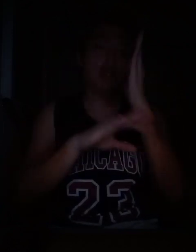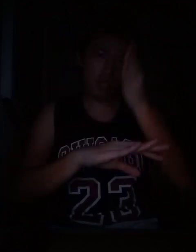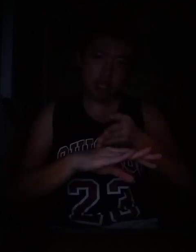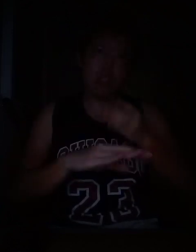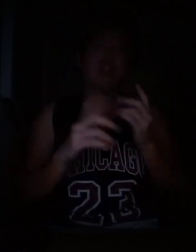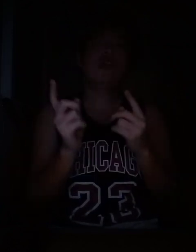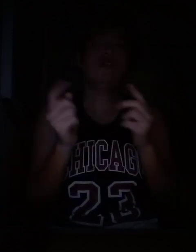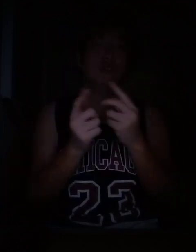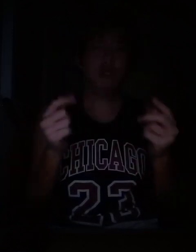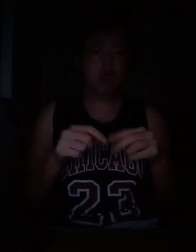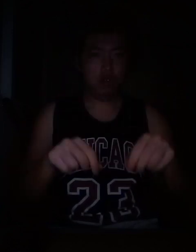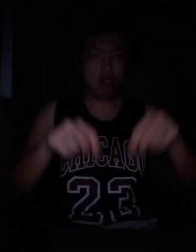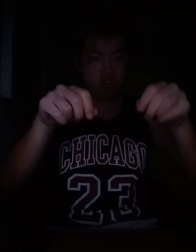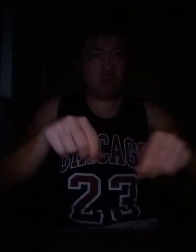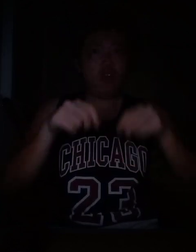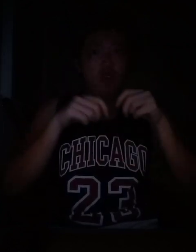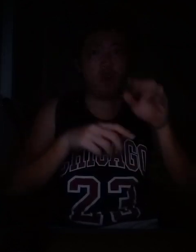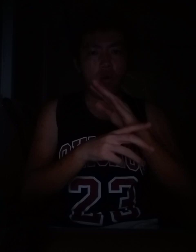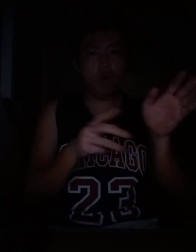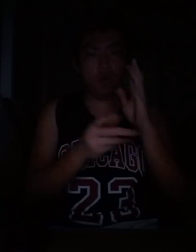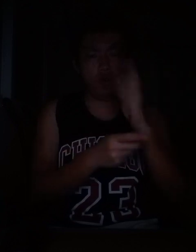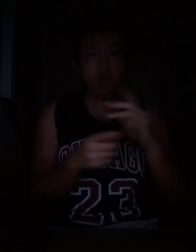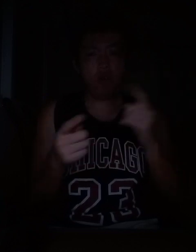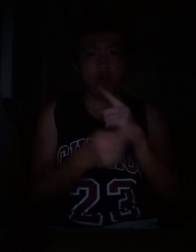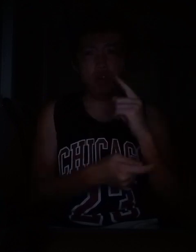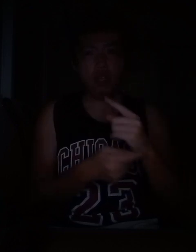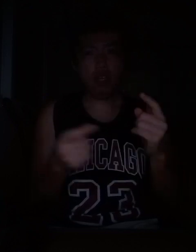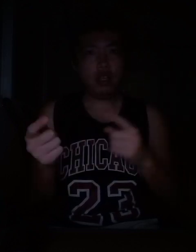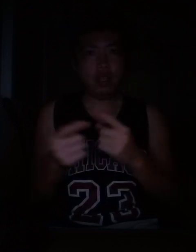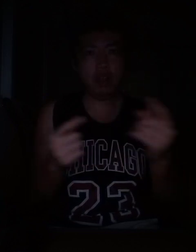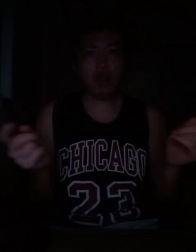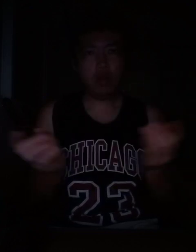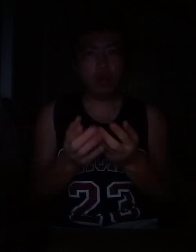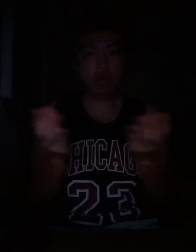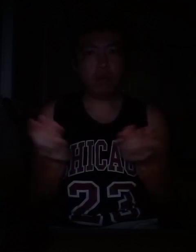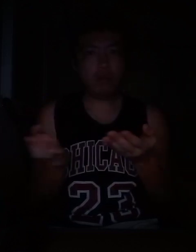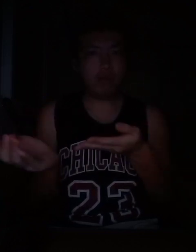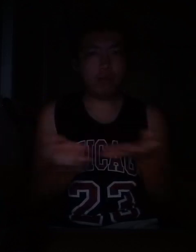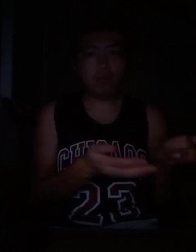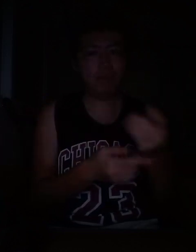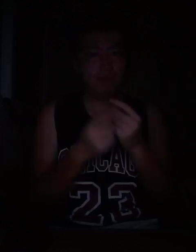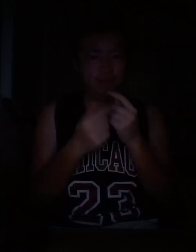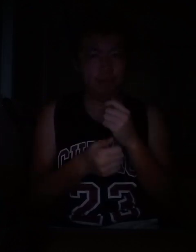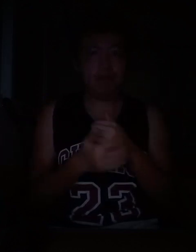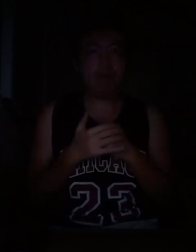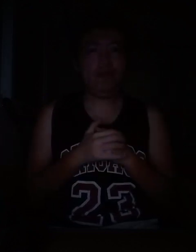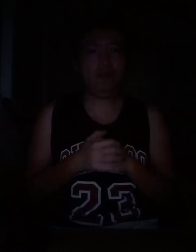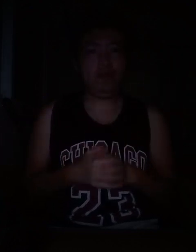해양 쓰레기를 수거하고 도민과 관광객들에게 홍보물을 나눠줬습니다.